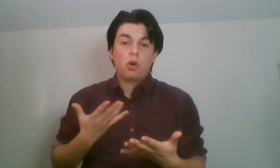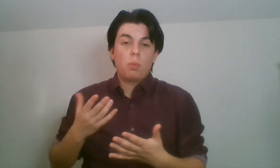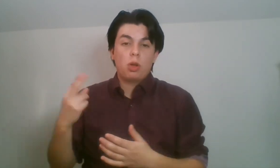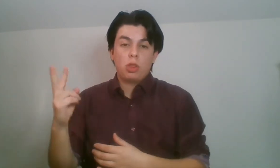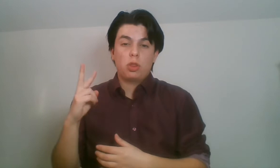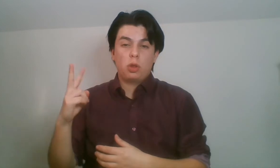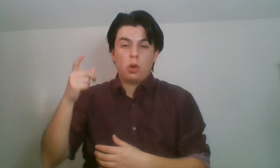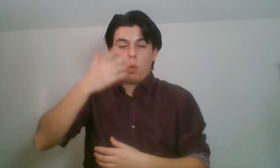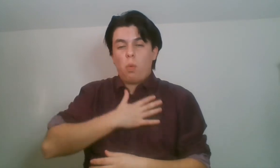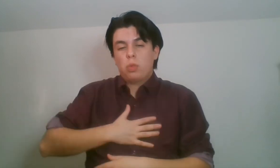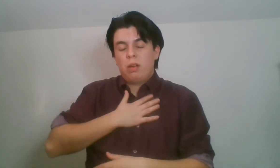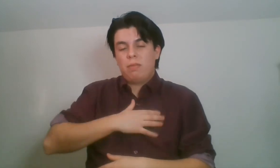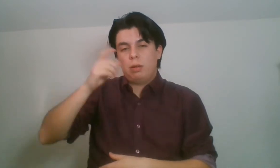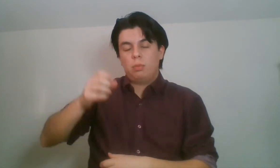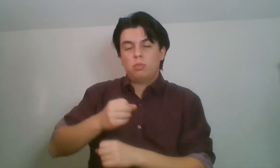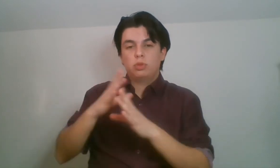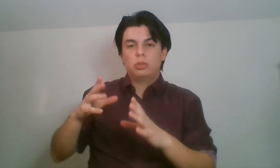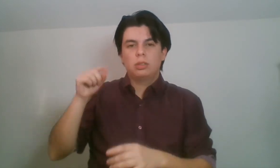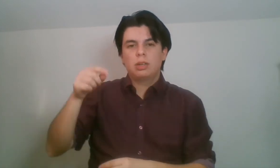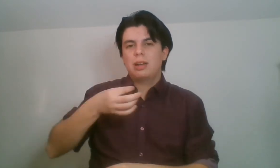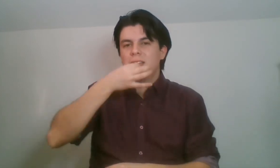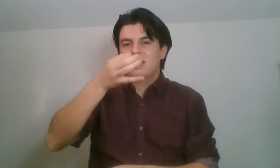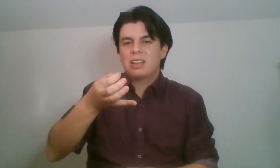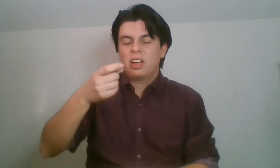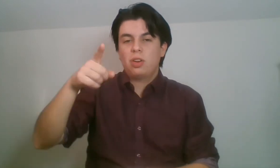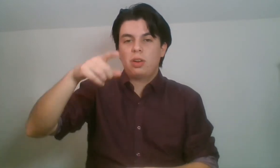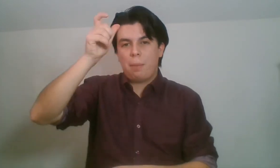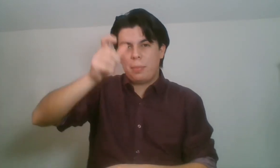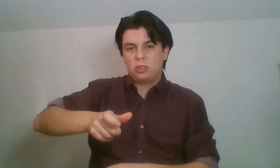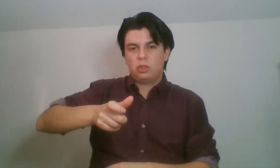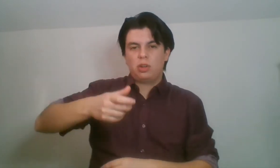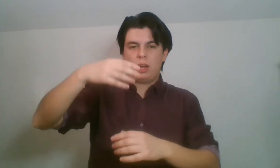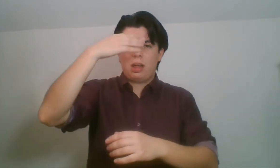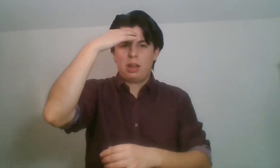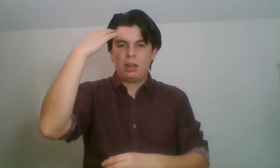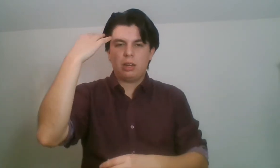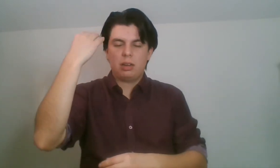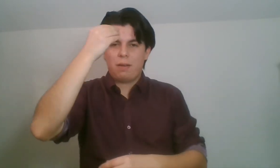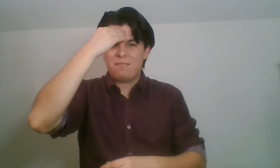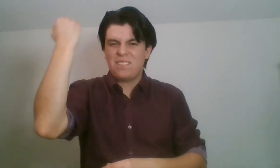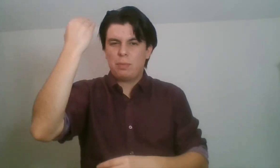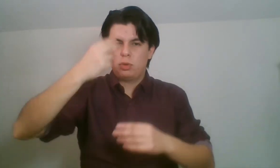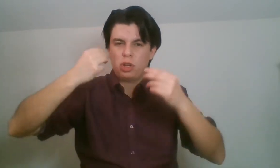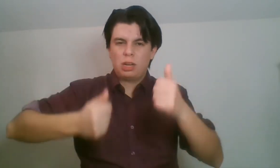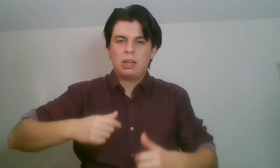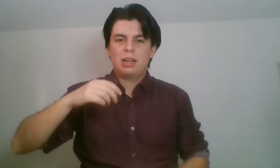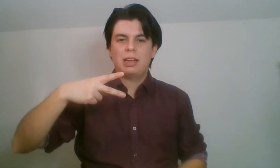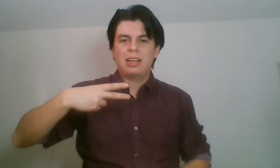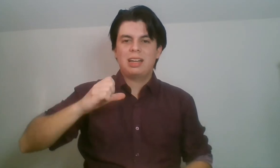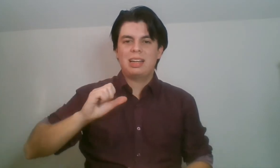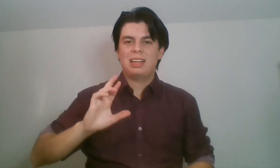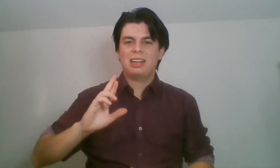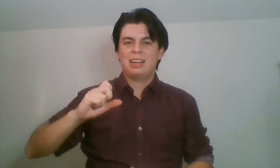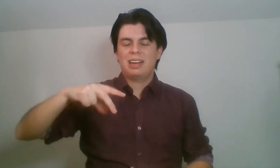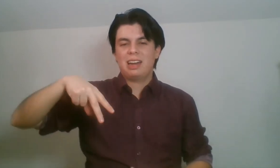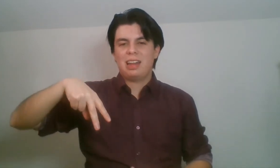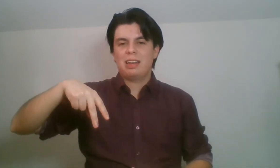tono también, que era lo que a ellos les gustaba mucho el arte. Entonces le encargaron a Hernán Puelma, que estuvo